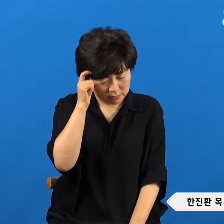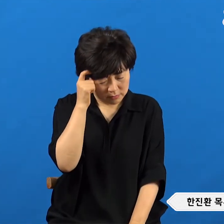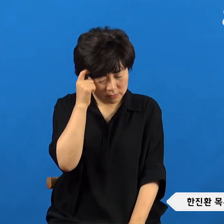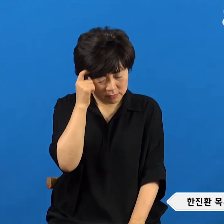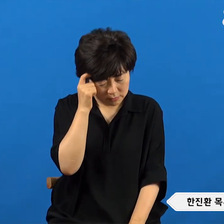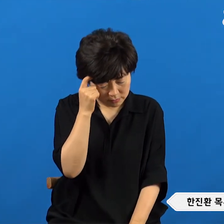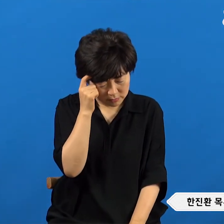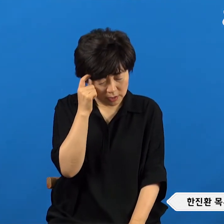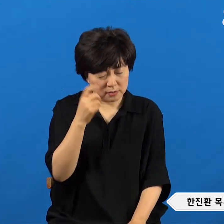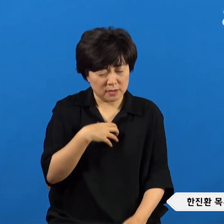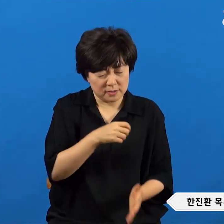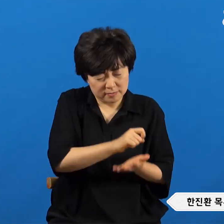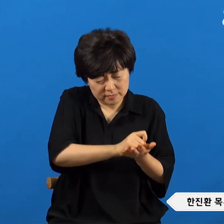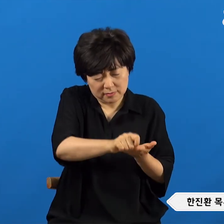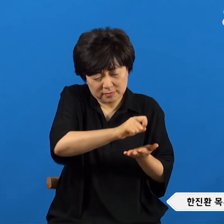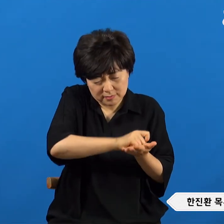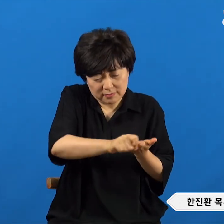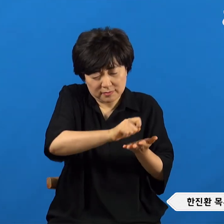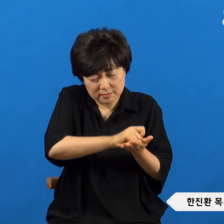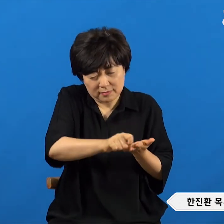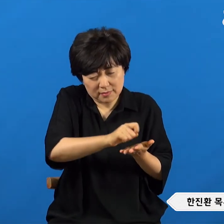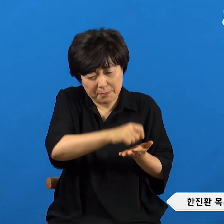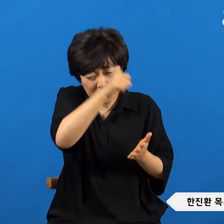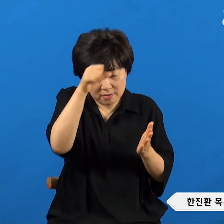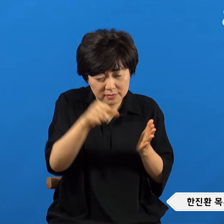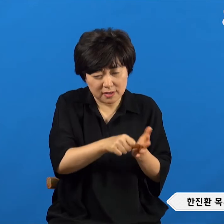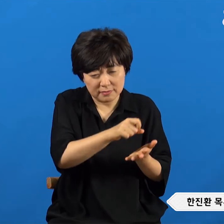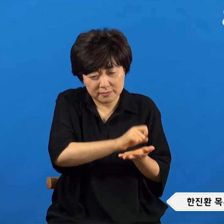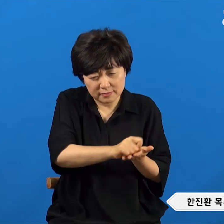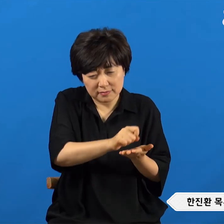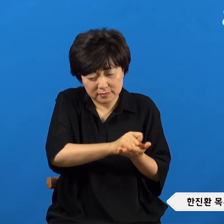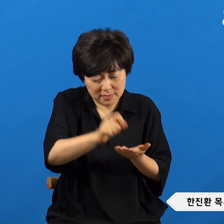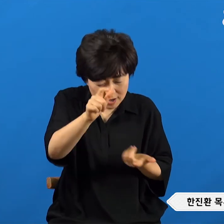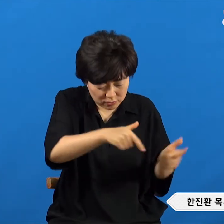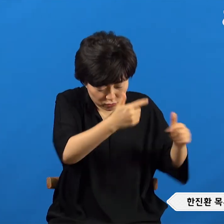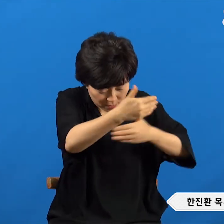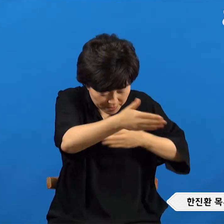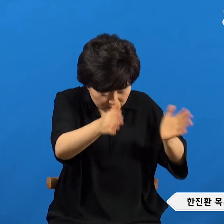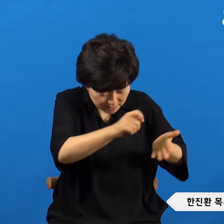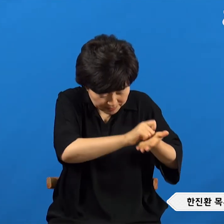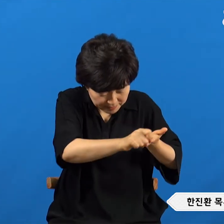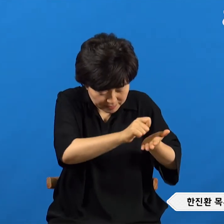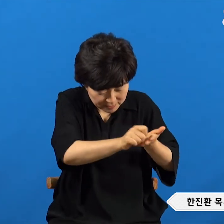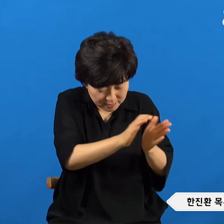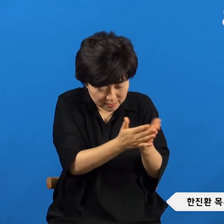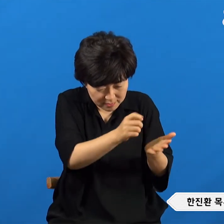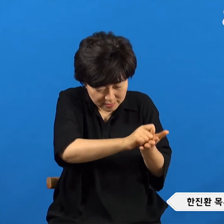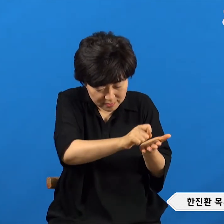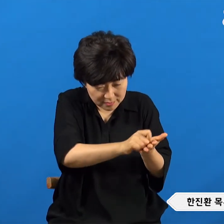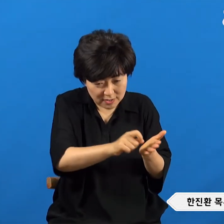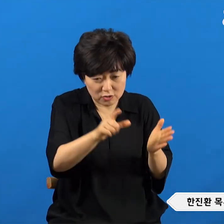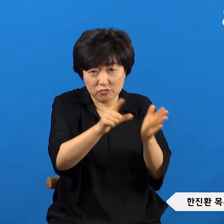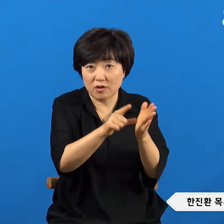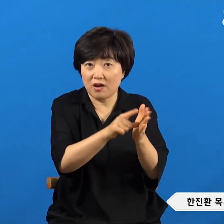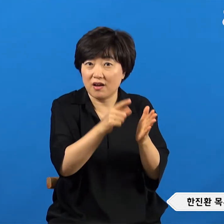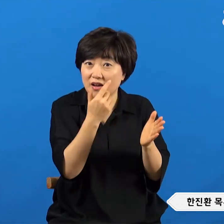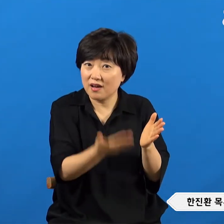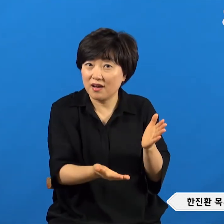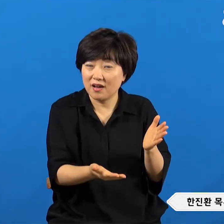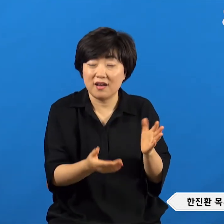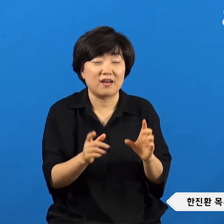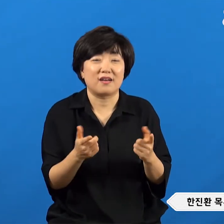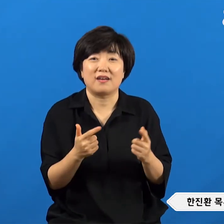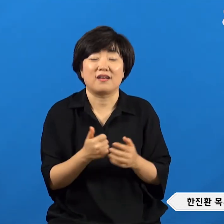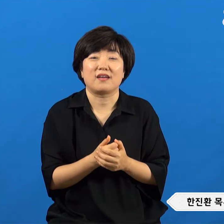양을 저술할 수 있었을까요? 평생을 방구석에 틀어박혀서 책만 쓰고 있었을까요? 그게